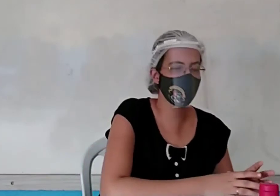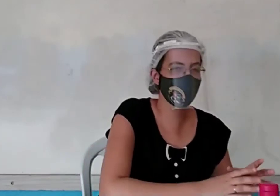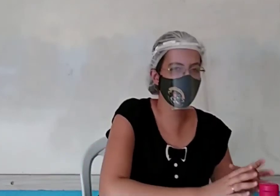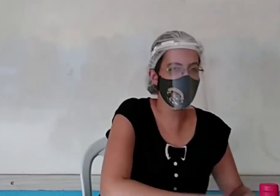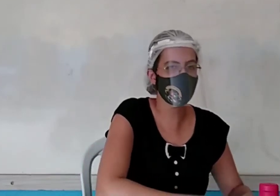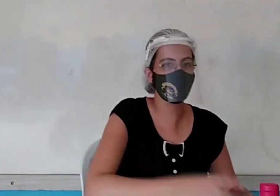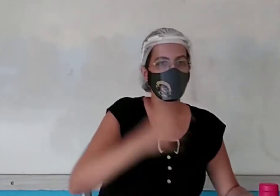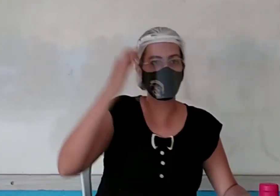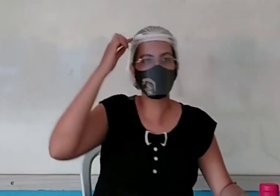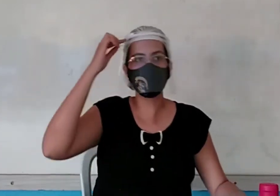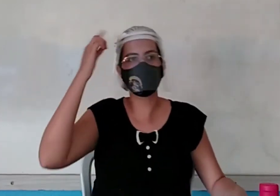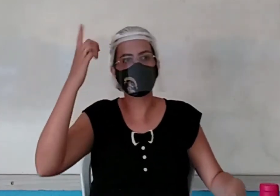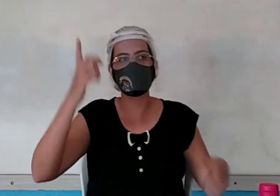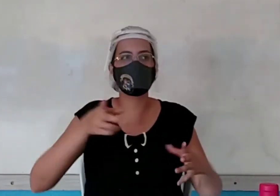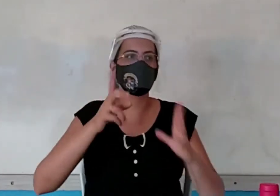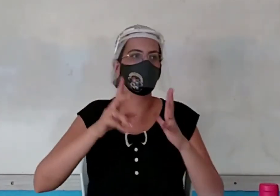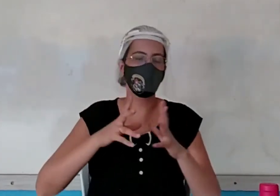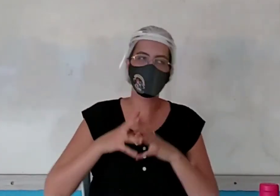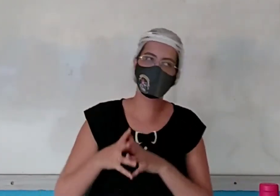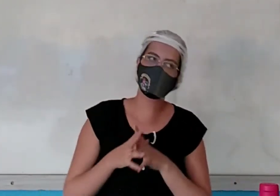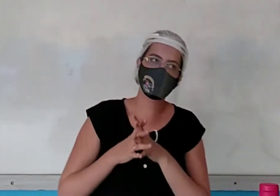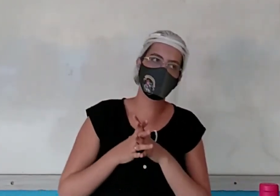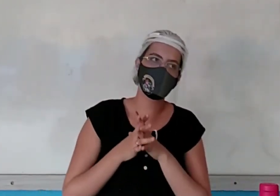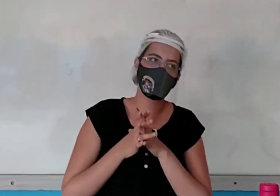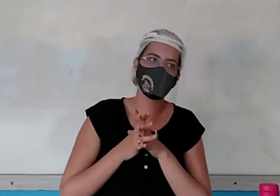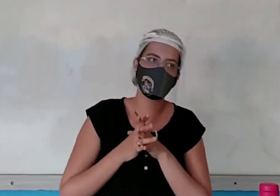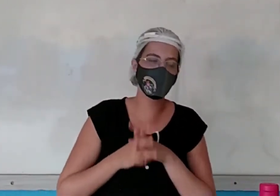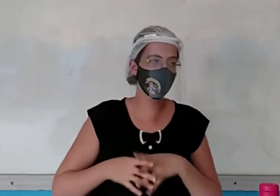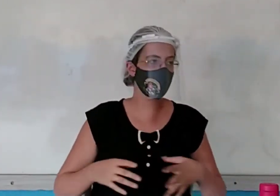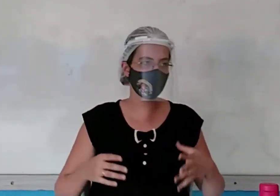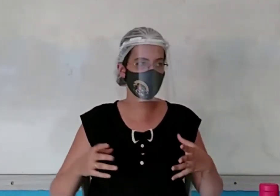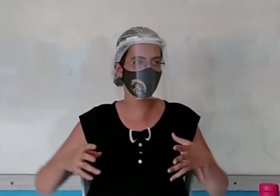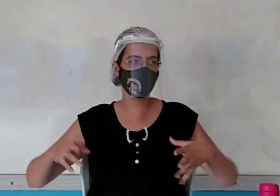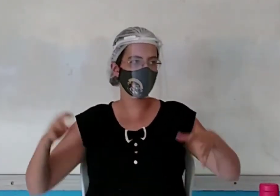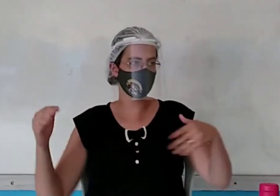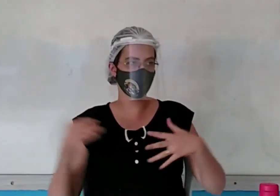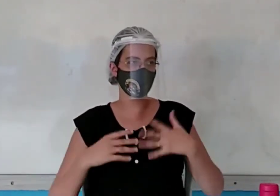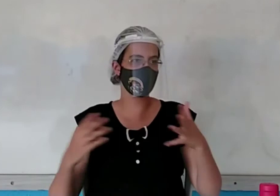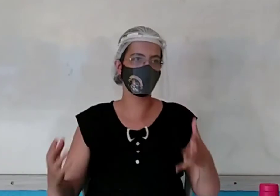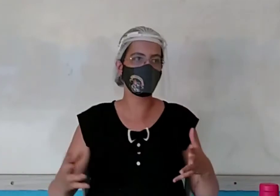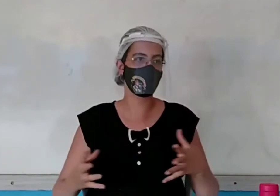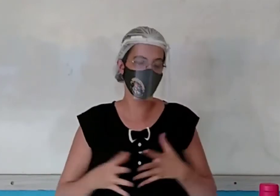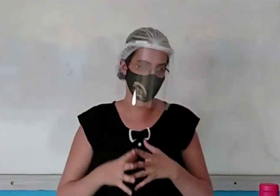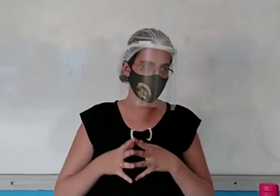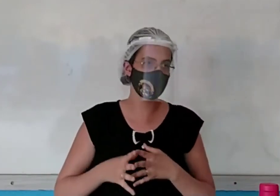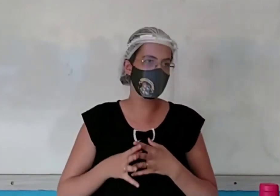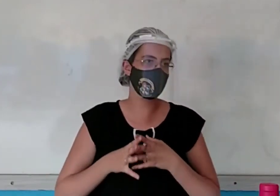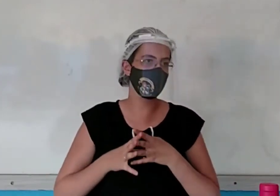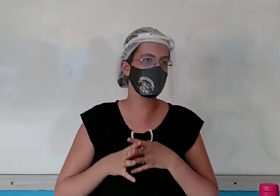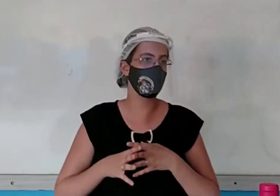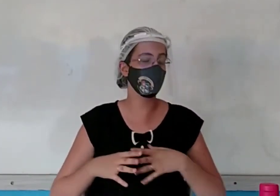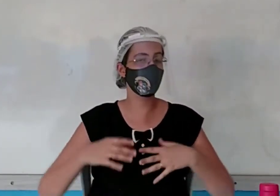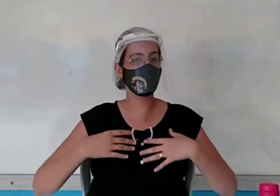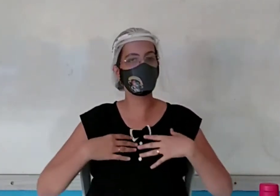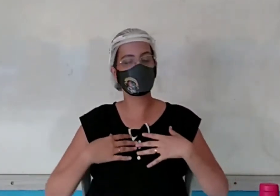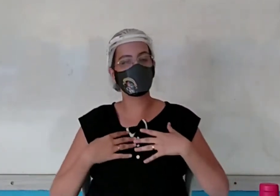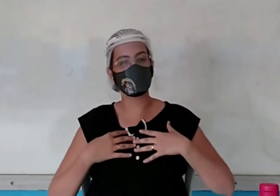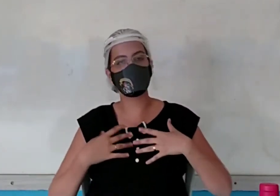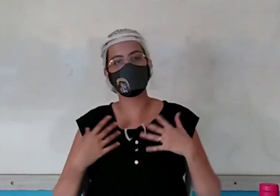do outro lado. Aí você calcula que se eu vou conseguir atravessar. Não vou ficar aqui esperando essa bola de carro passar. Eu vou conseguir atravessar. Para eu atravessar, eu